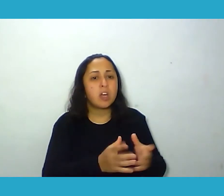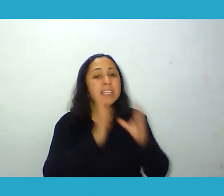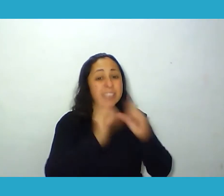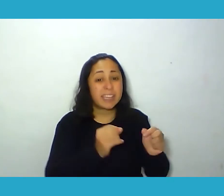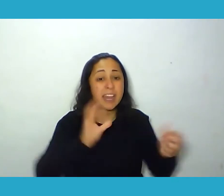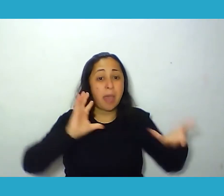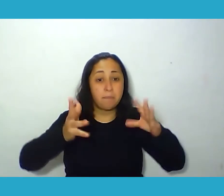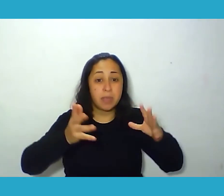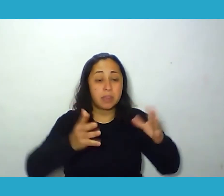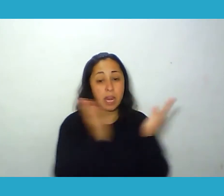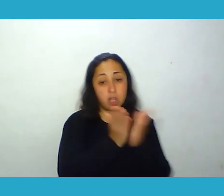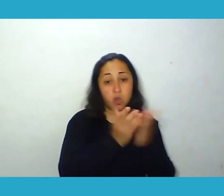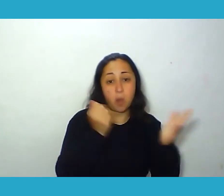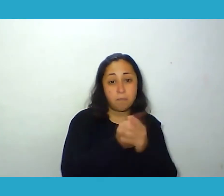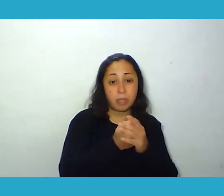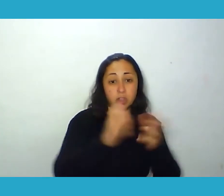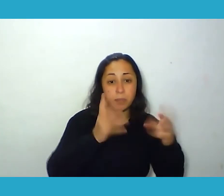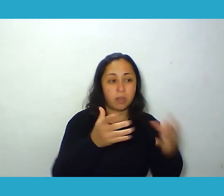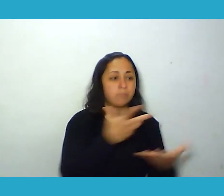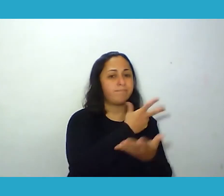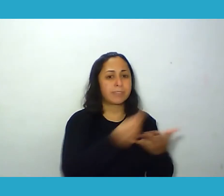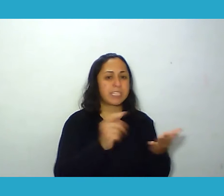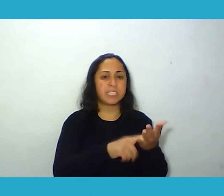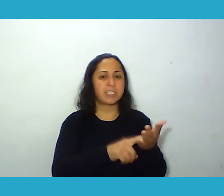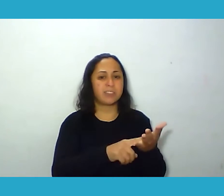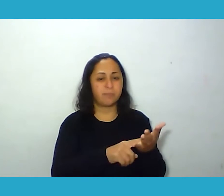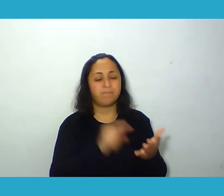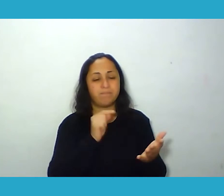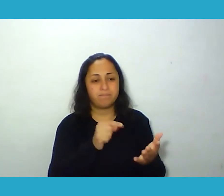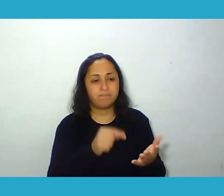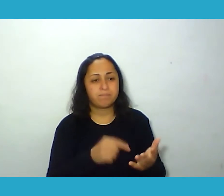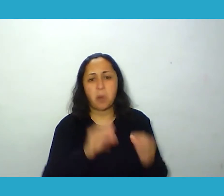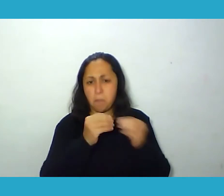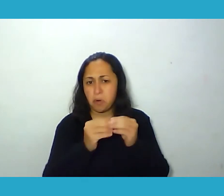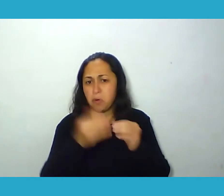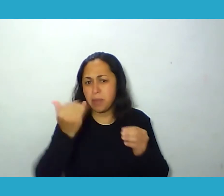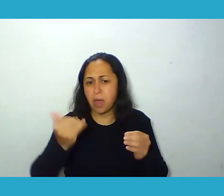Ambiente rechace el estudio de impacto ambiental por ser orientado para justificar esta autovía. Dice que hay